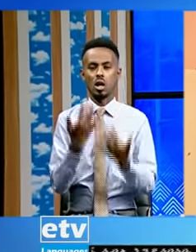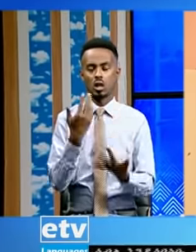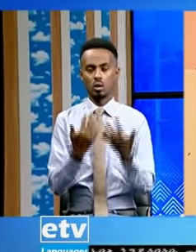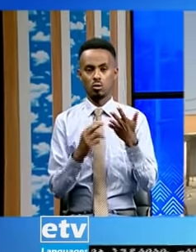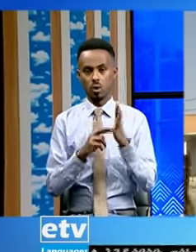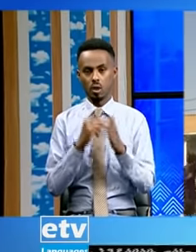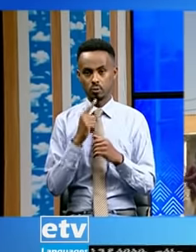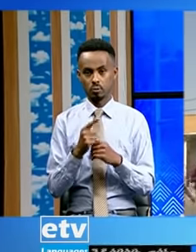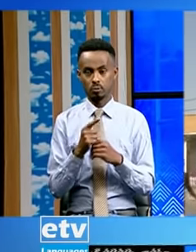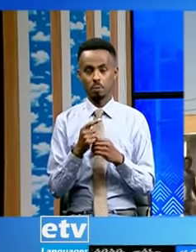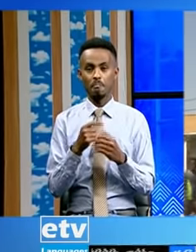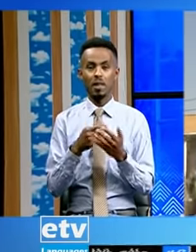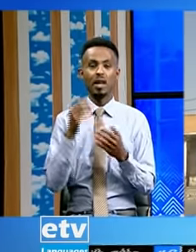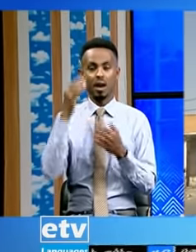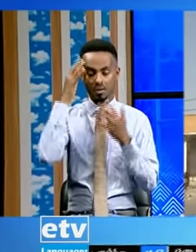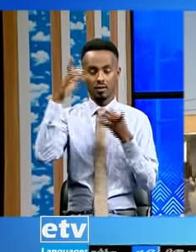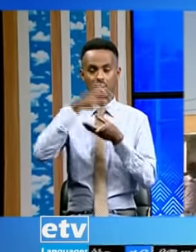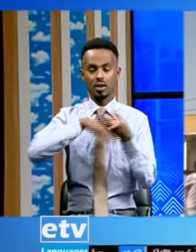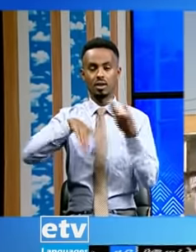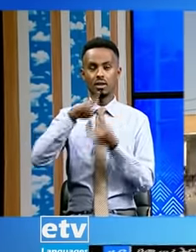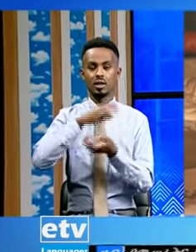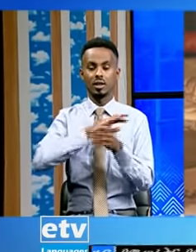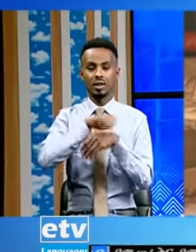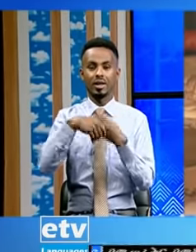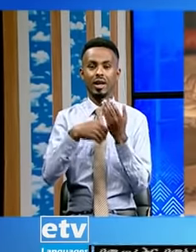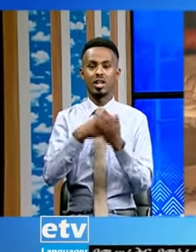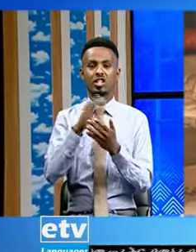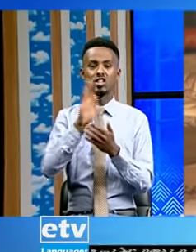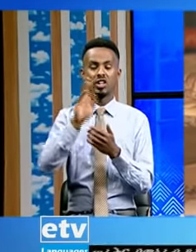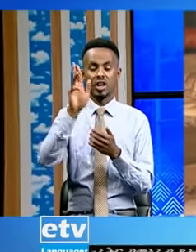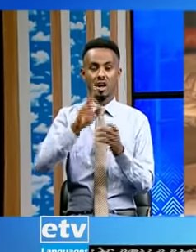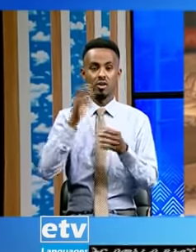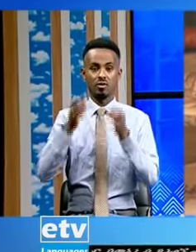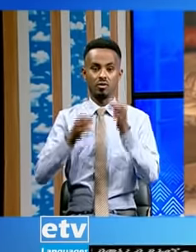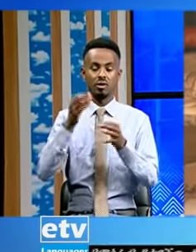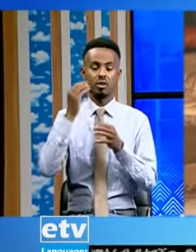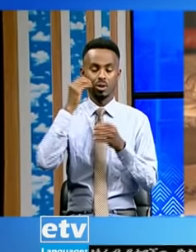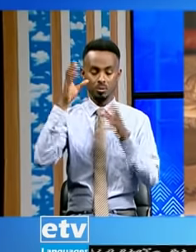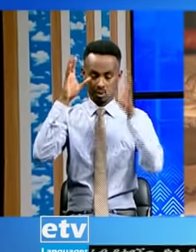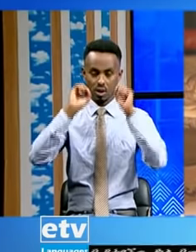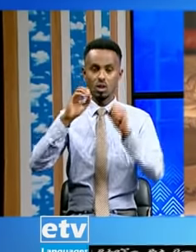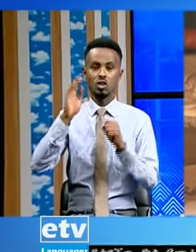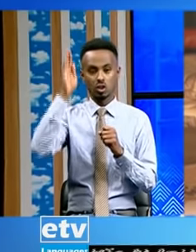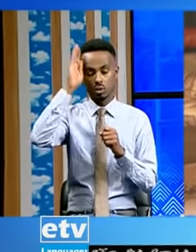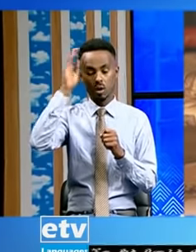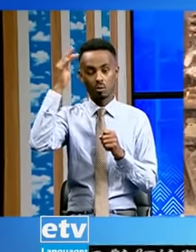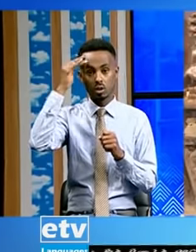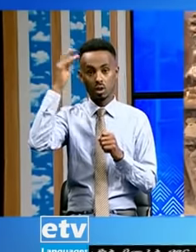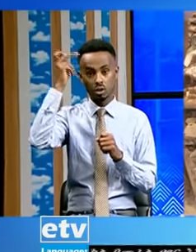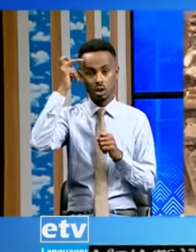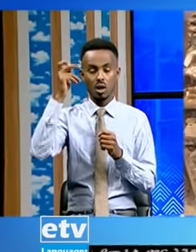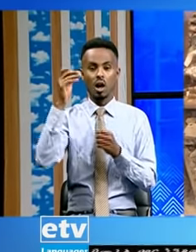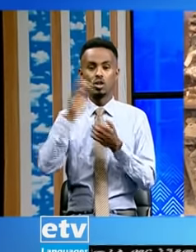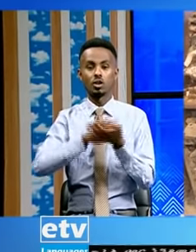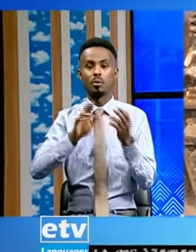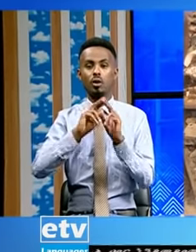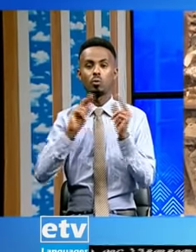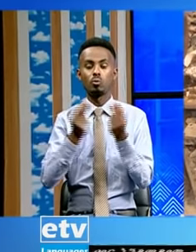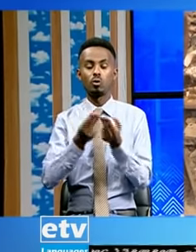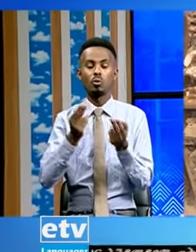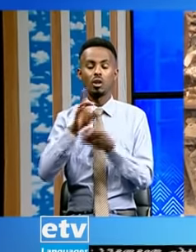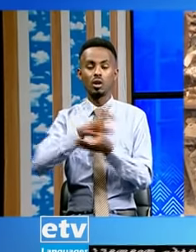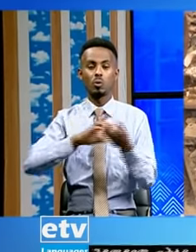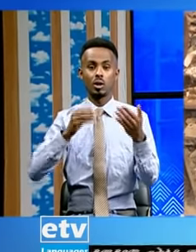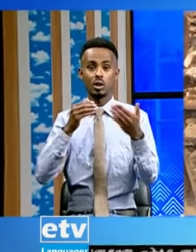ያቃጠሉት ማለት ነው። የአፋር ክልል የጠቅላይ ሸሪያ ፍርድ ቤት ፕሬዝዳንት ሼክ መሐመድ ደረሳ አሸባሪ ቡድኑ